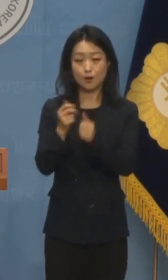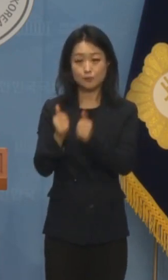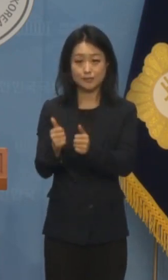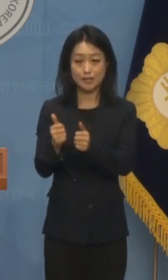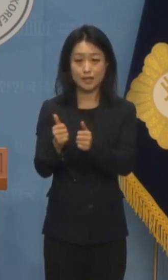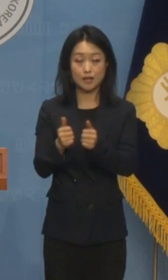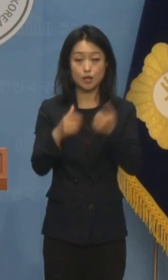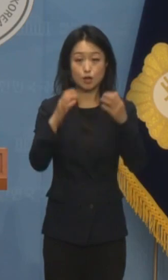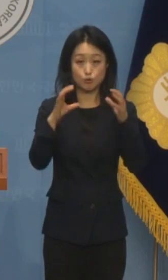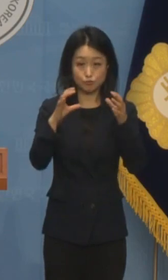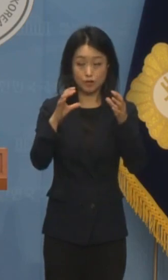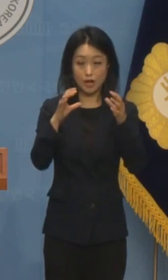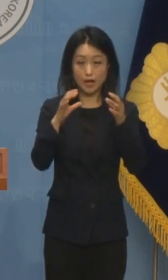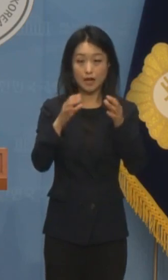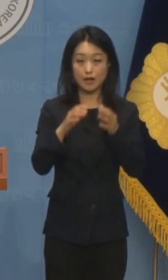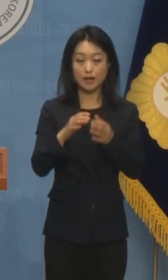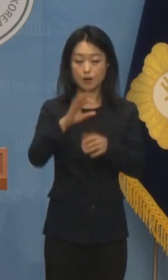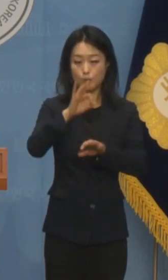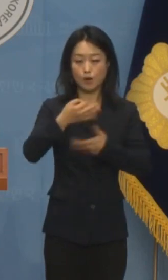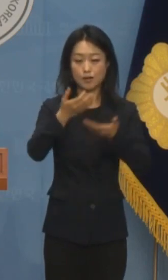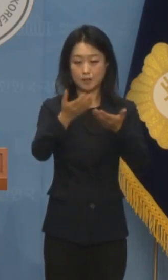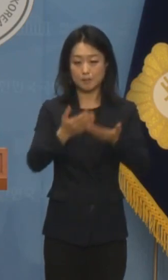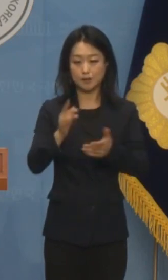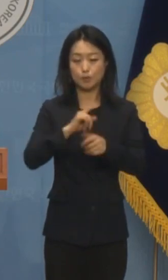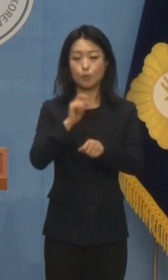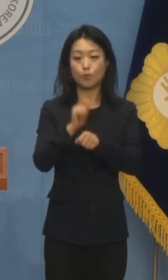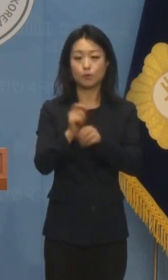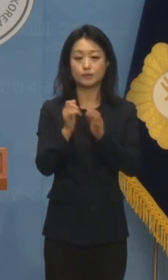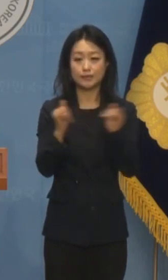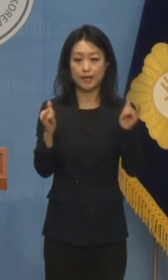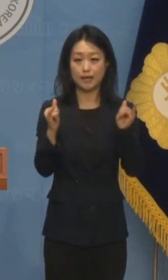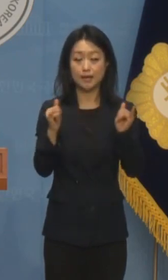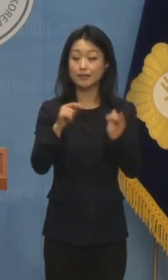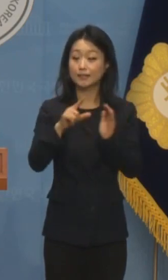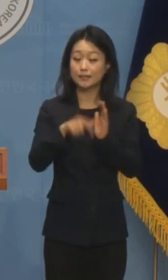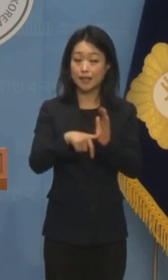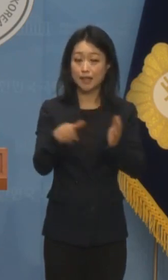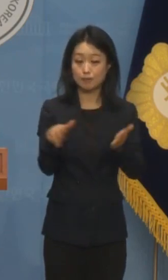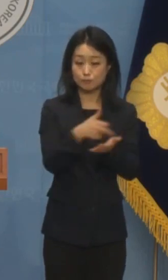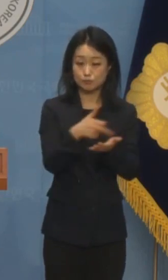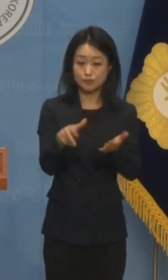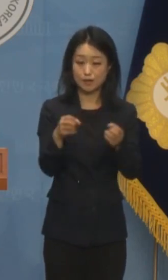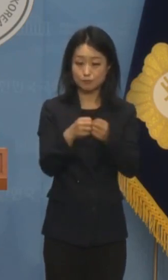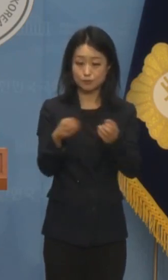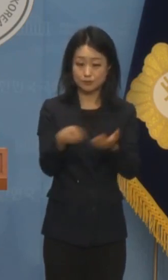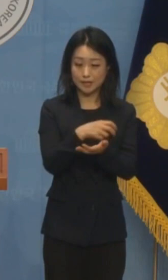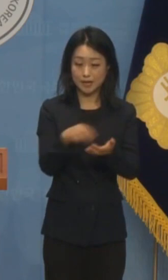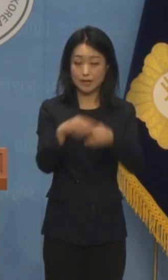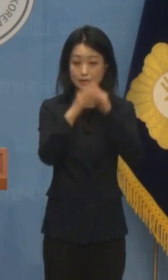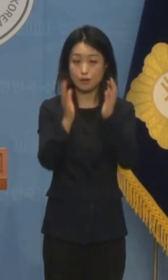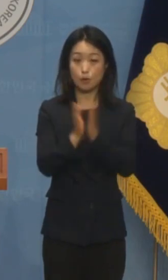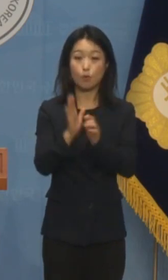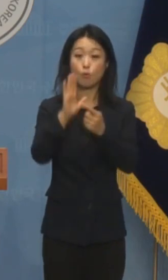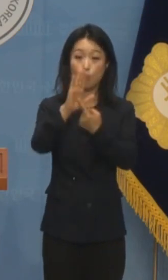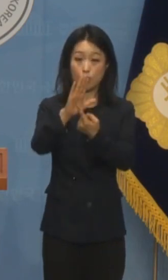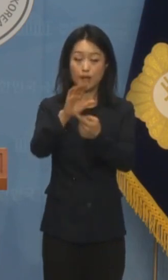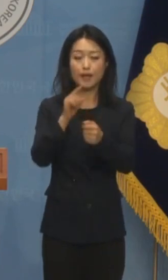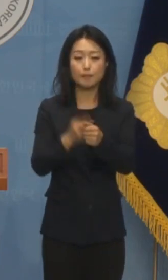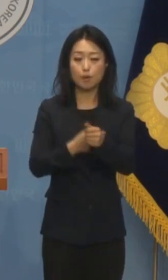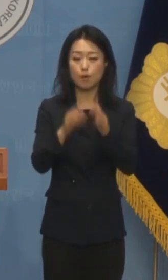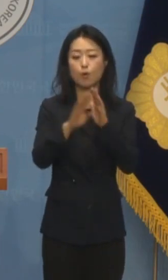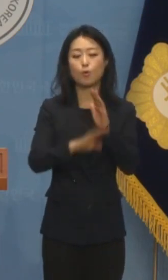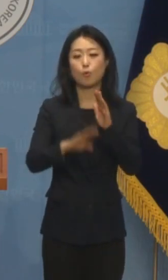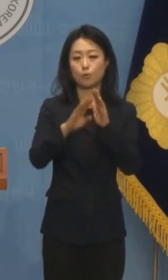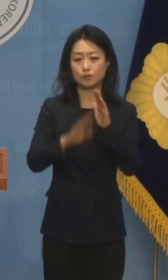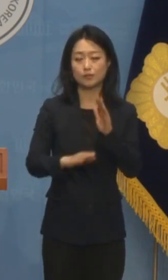국가 녹을 먹는 공직자 신니 주고받은 메시지를 공개하면 공적인 일을